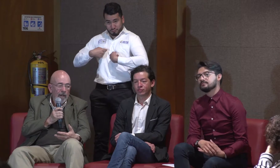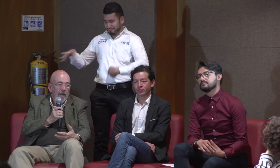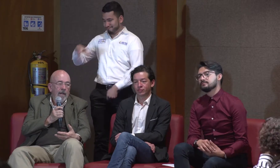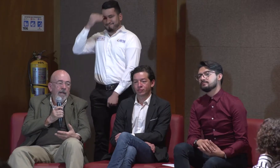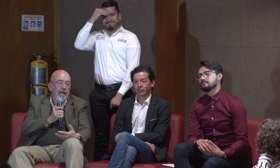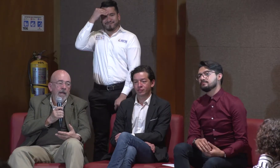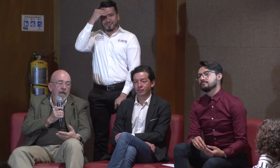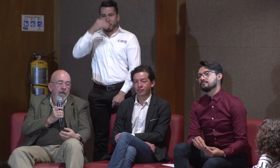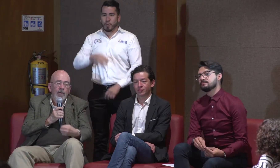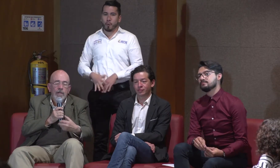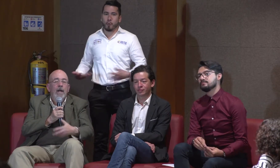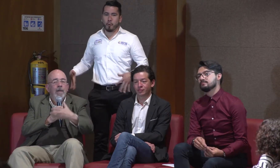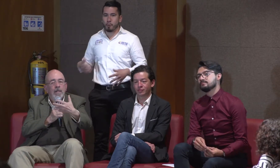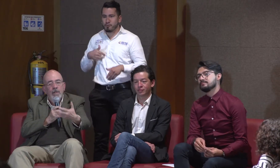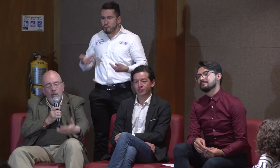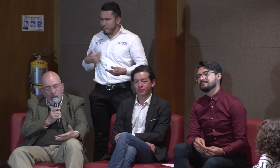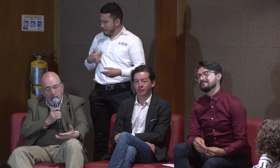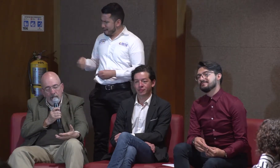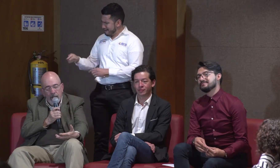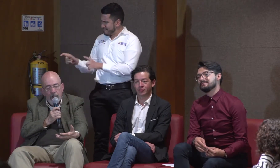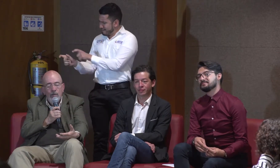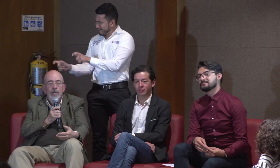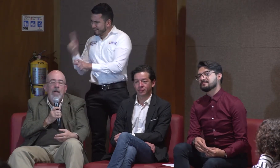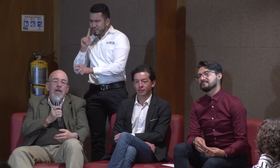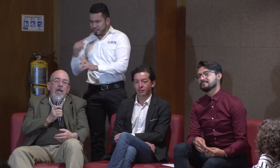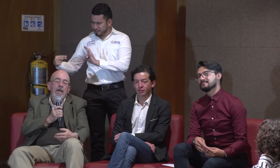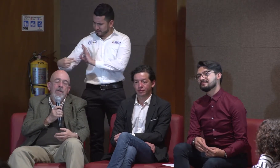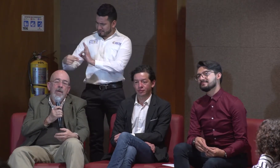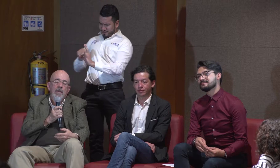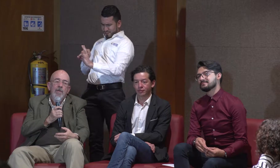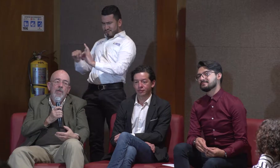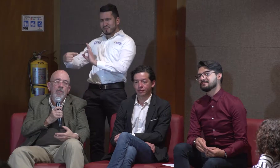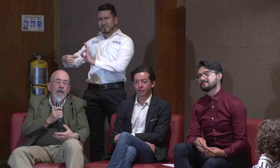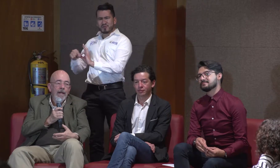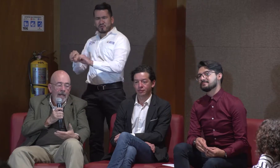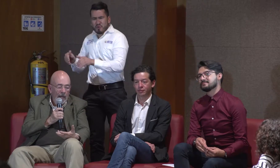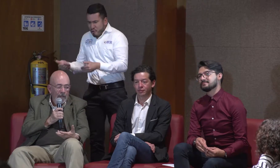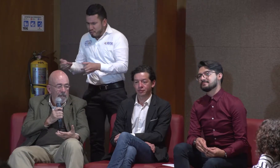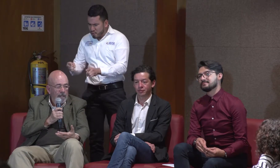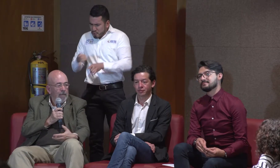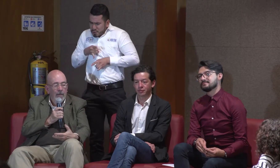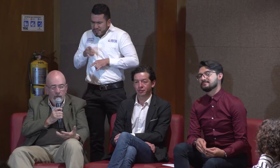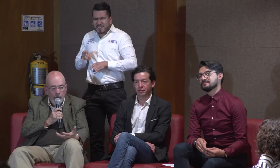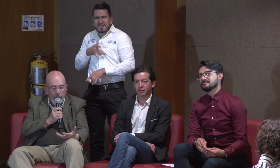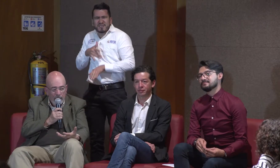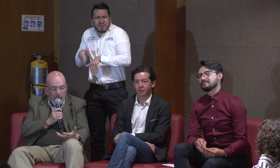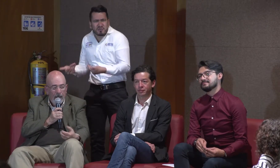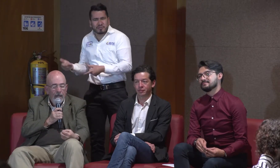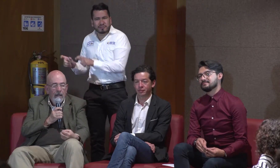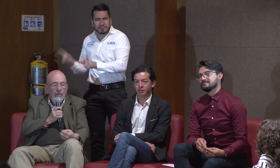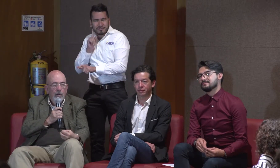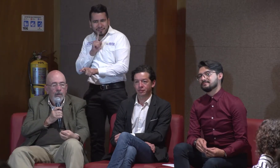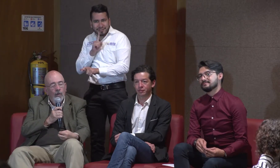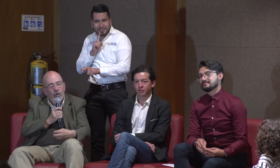duda de conocer la percepción que tenían ellos, percepción muy rica a veces, que a mí me